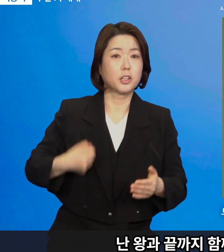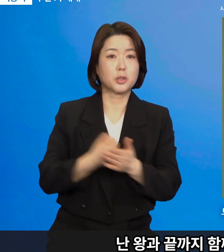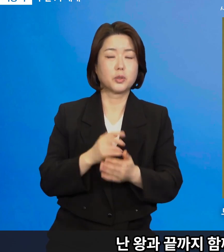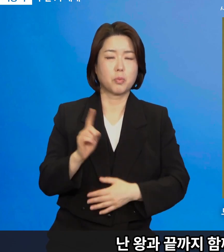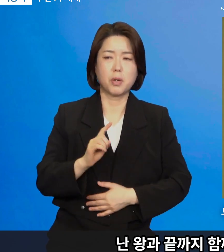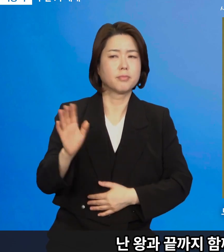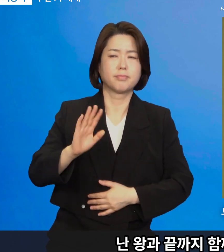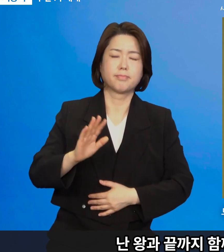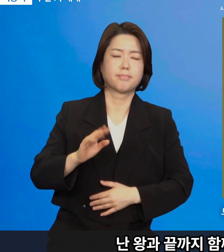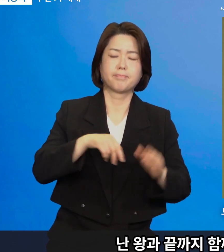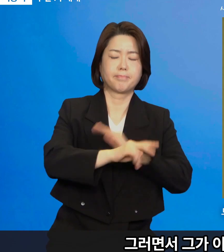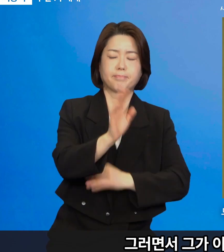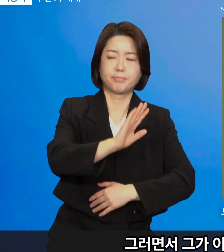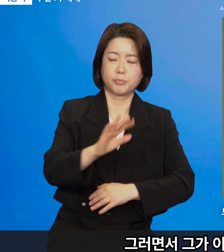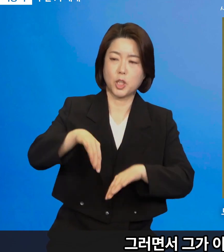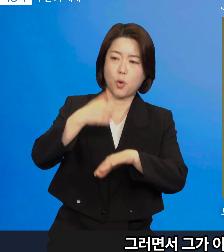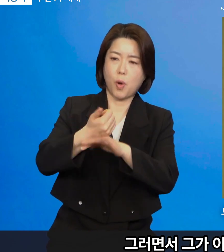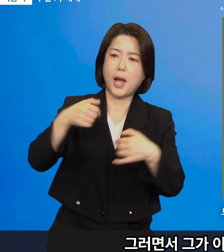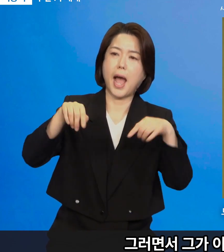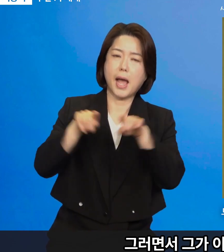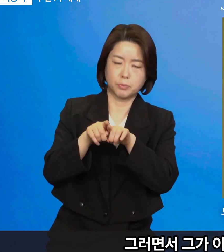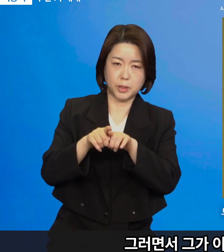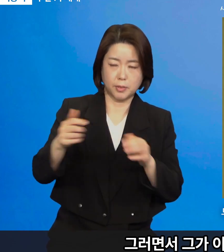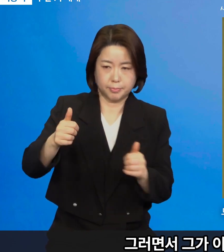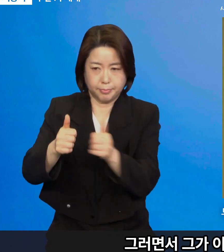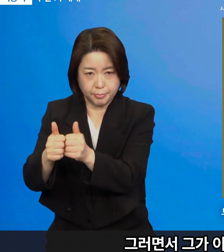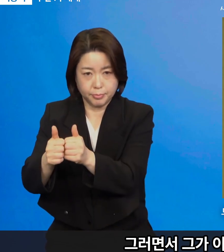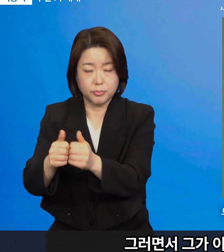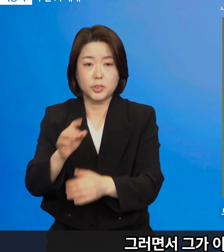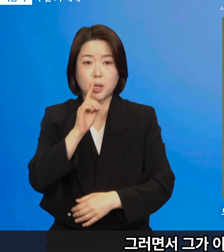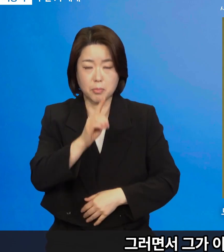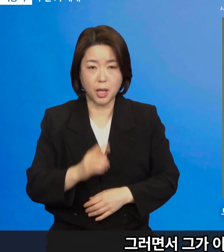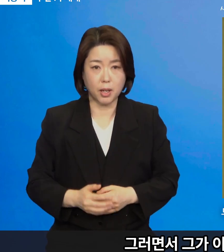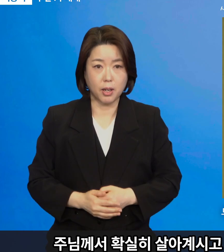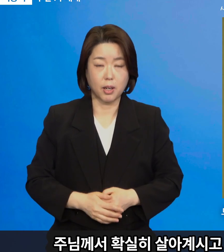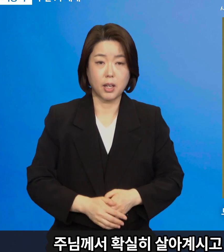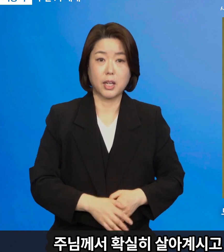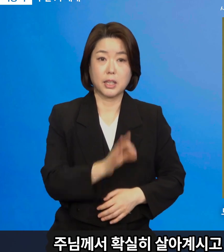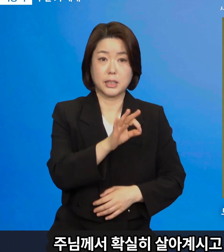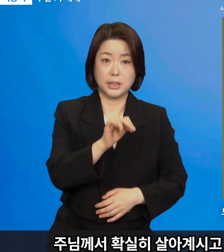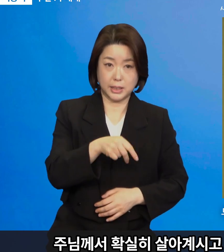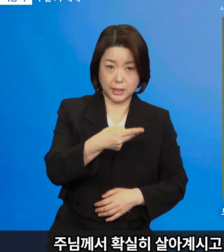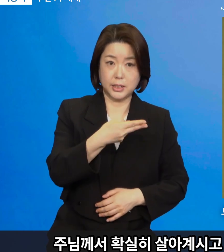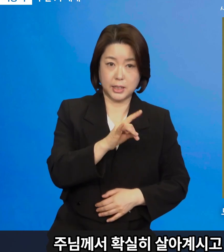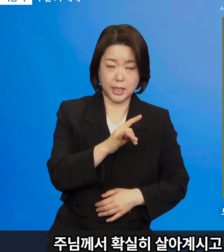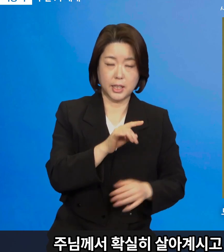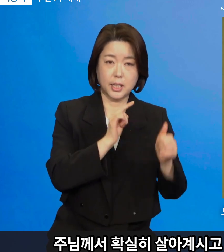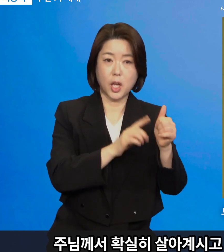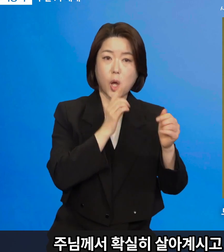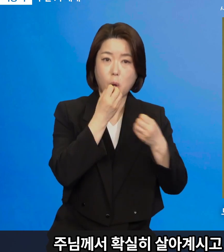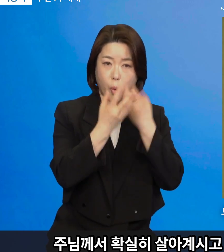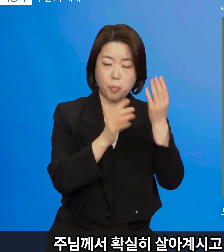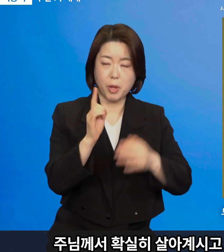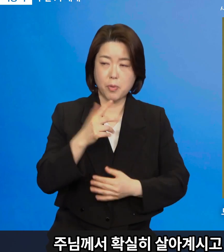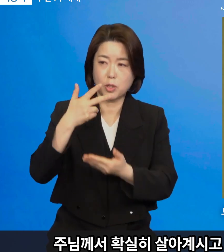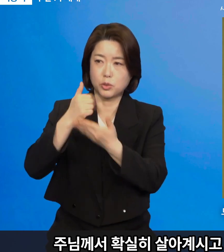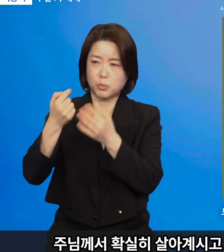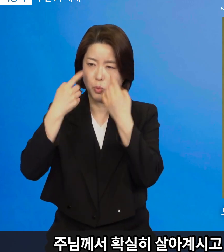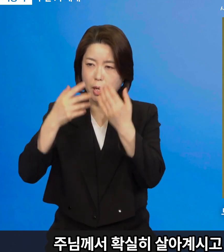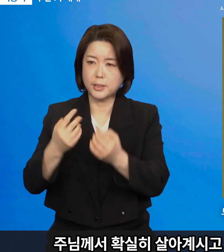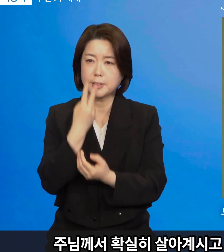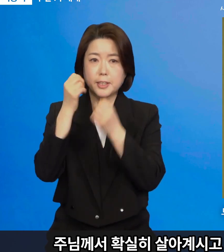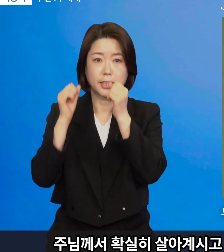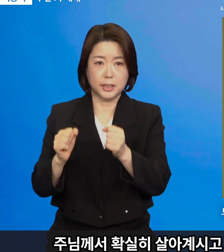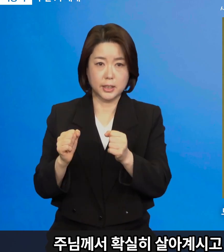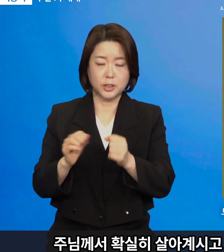함께 하겠다는 거예요. 그러면서 그가 이런 고백을 합니다. 주님께서 확실히 살아계시고